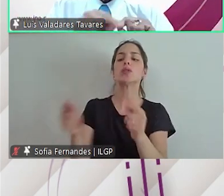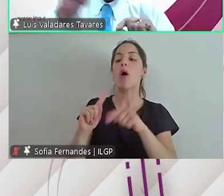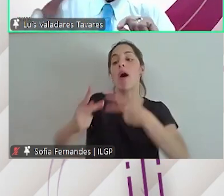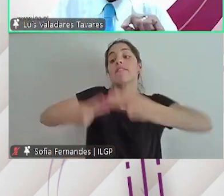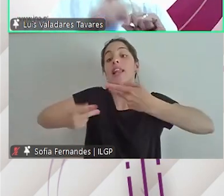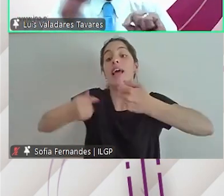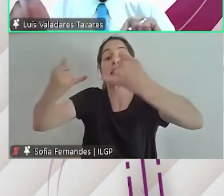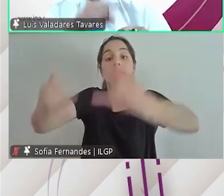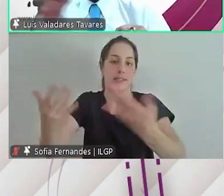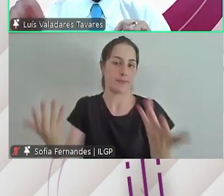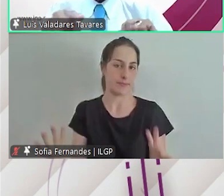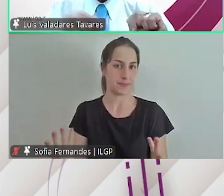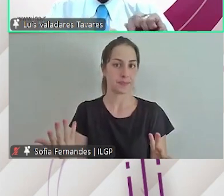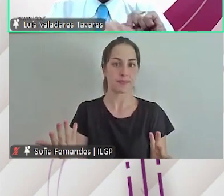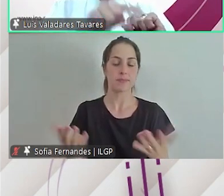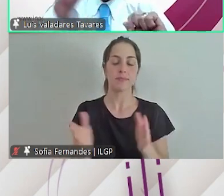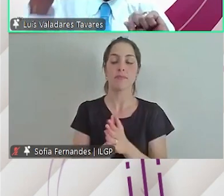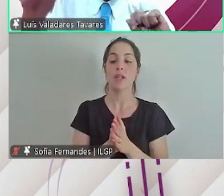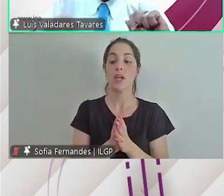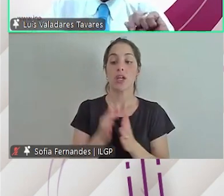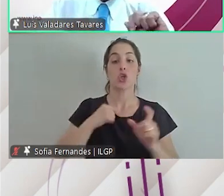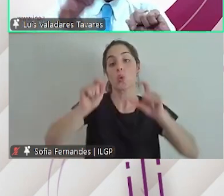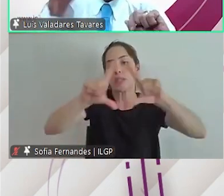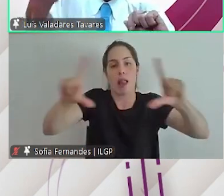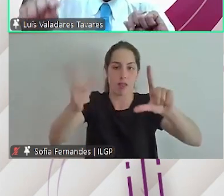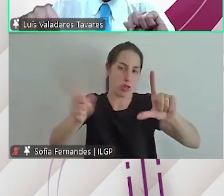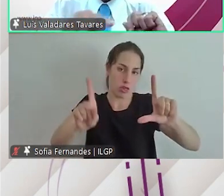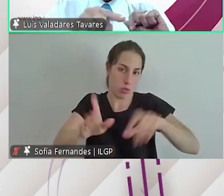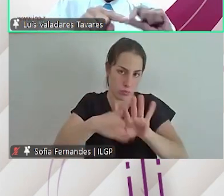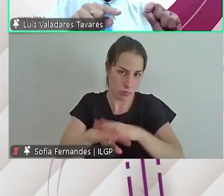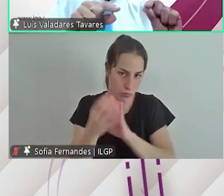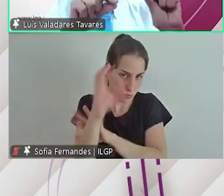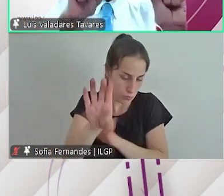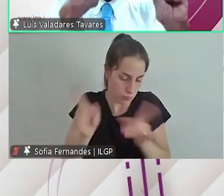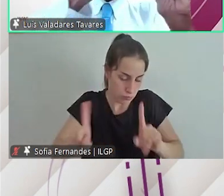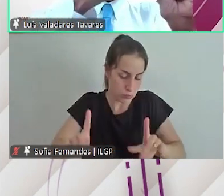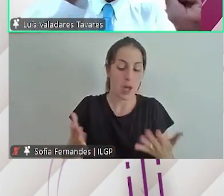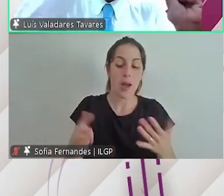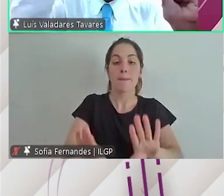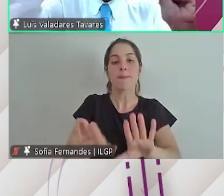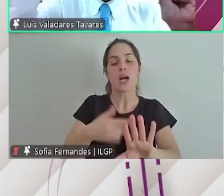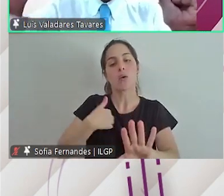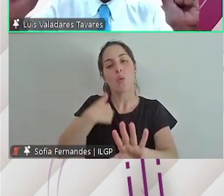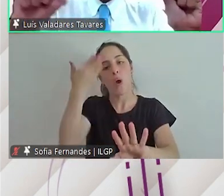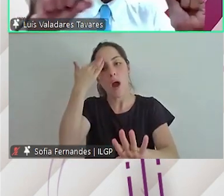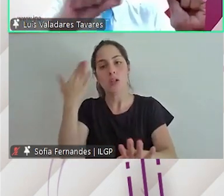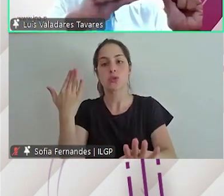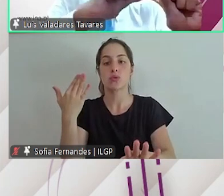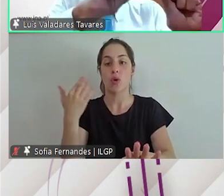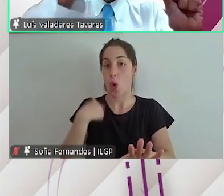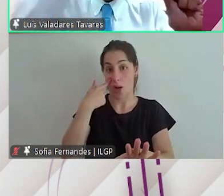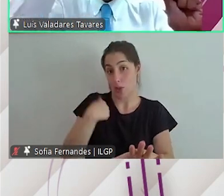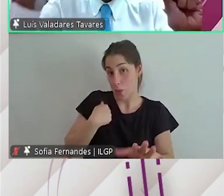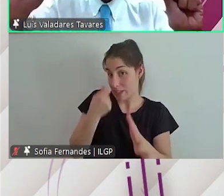triângulo, eu não fiz esse slide para não estar a amassar, mas este eu acho que é o triângulo mágico da administração pública, estão a ver, eu estou a desenhar no